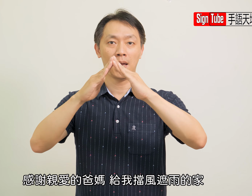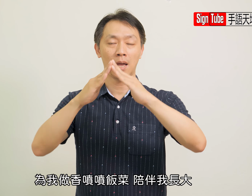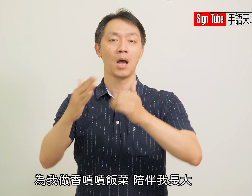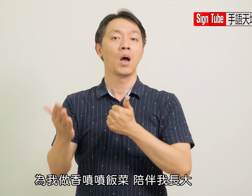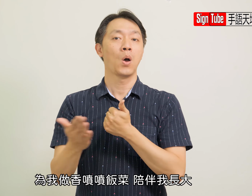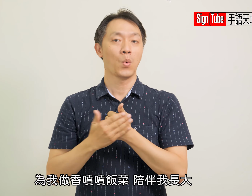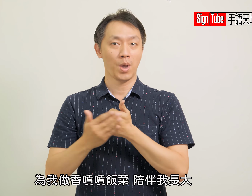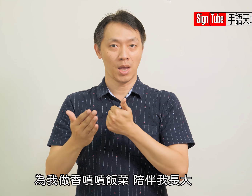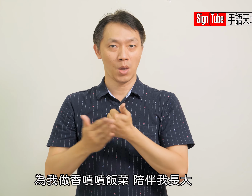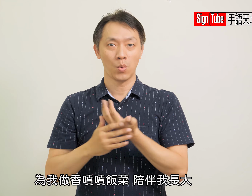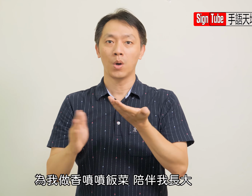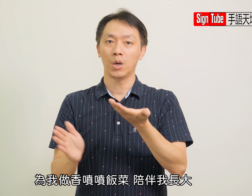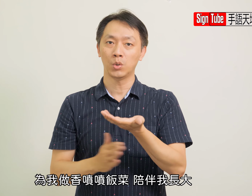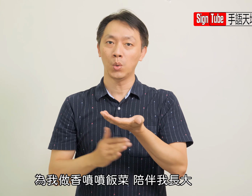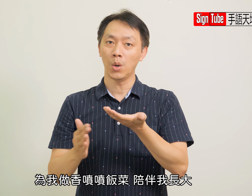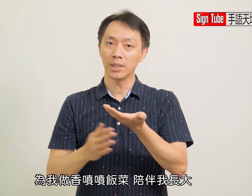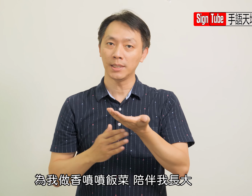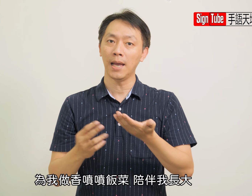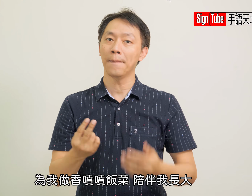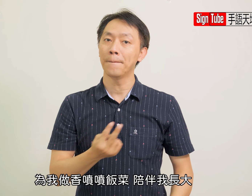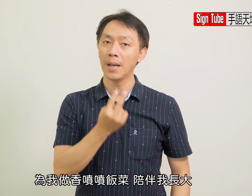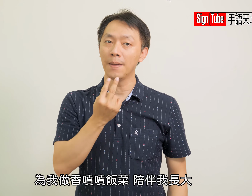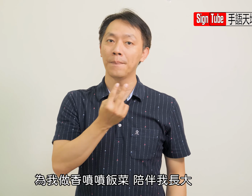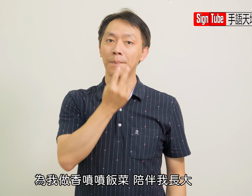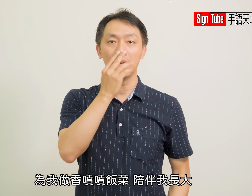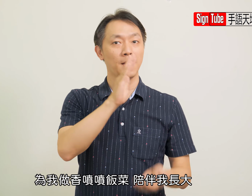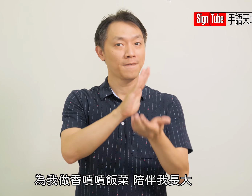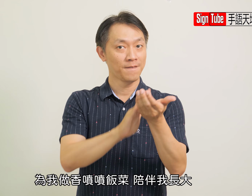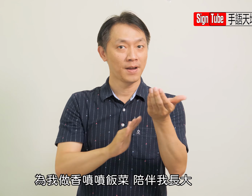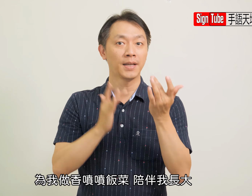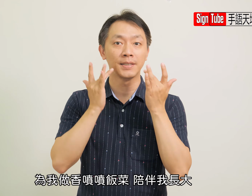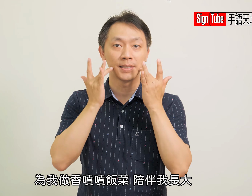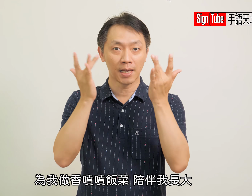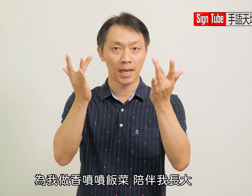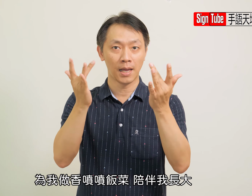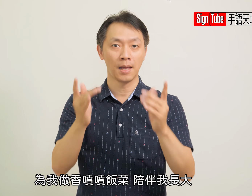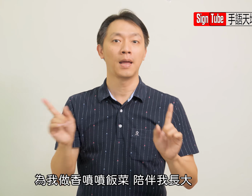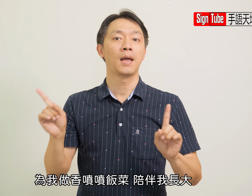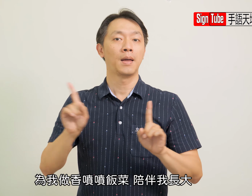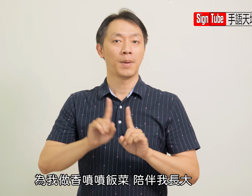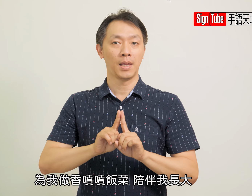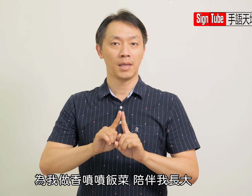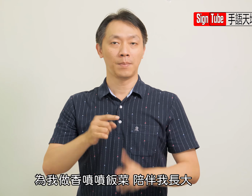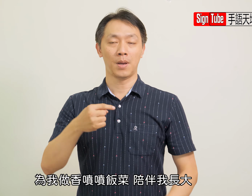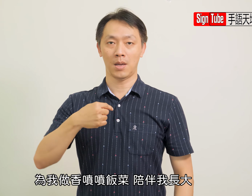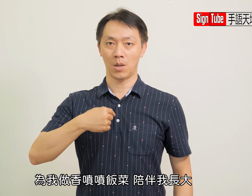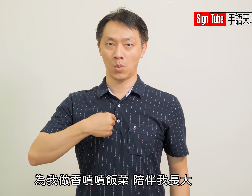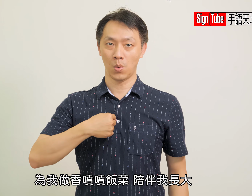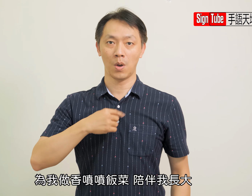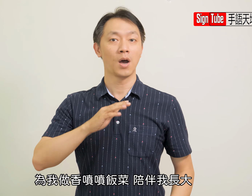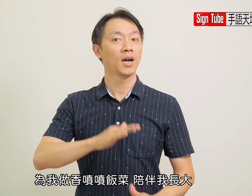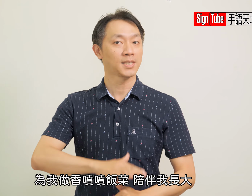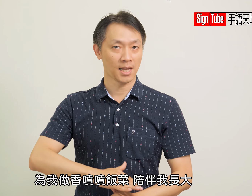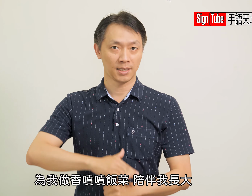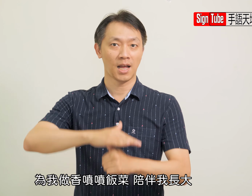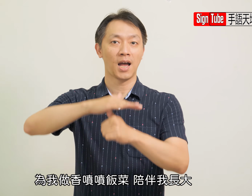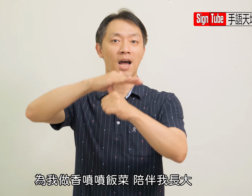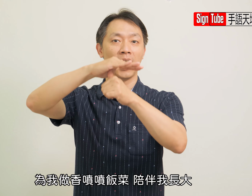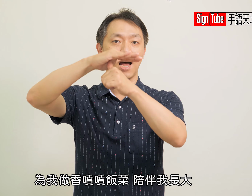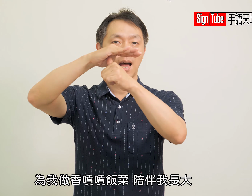家，为我做香喷喷饭菜，陪伴我长